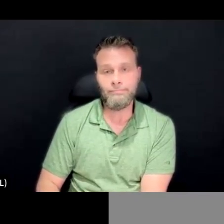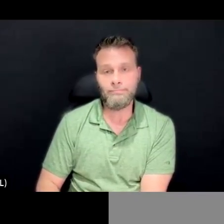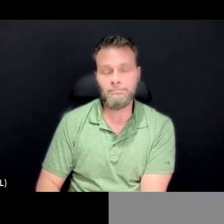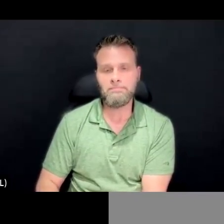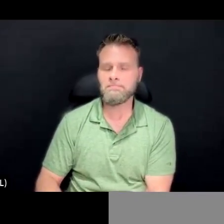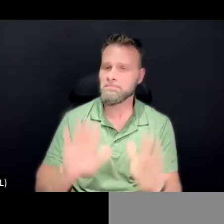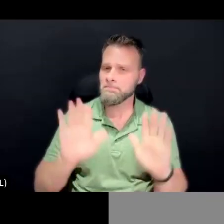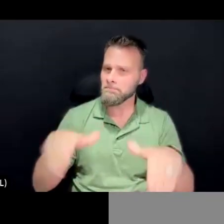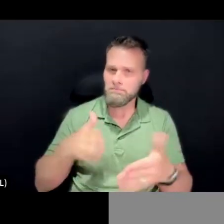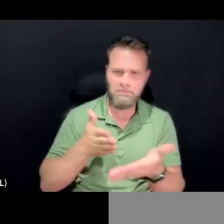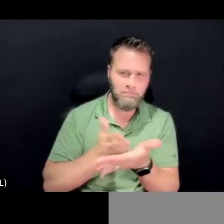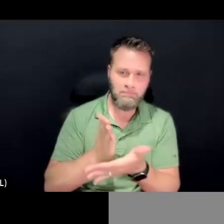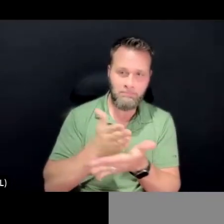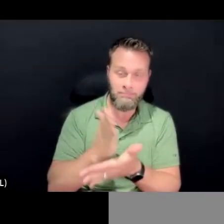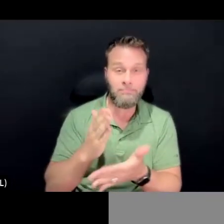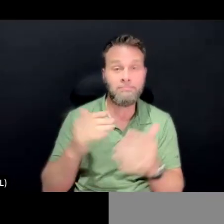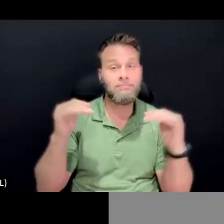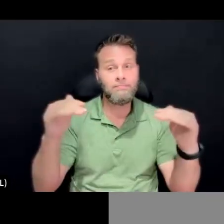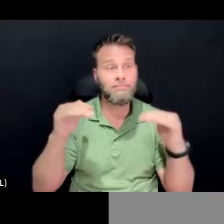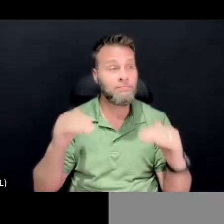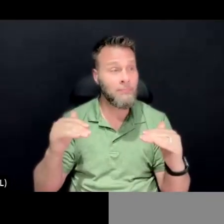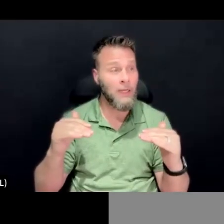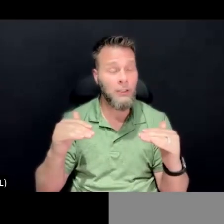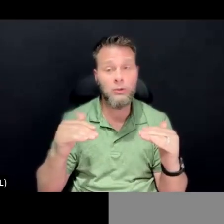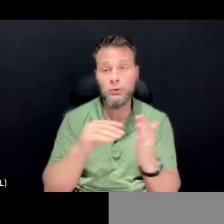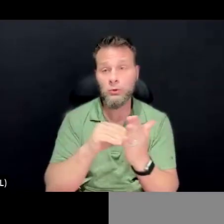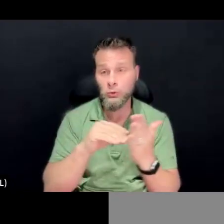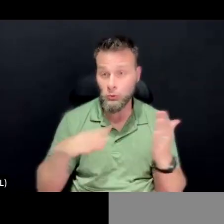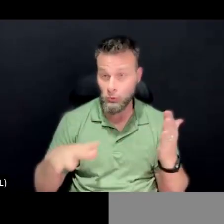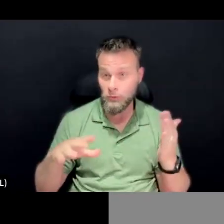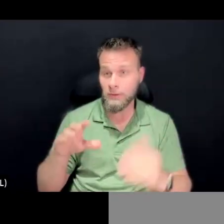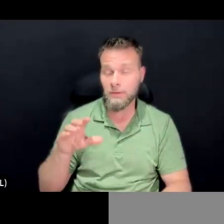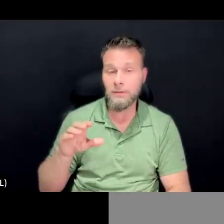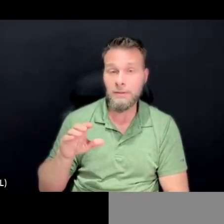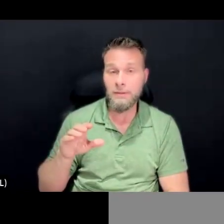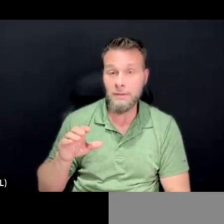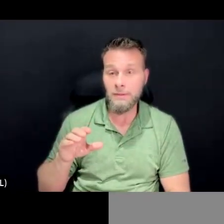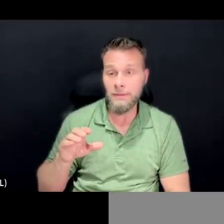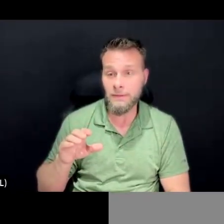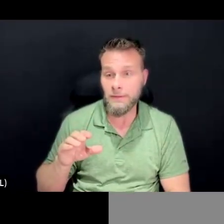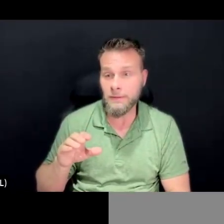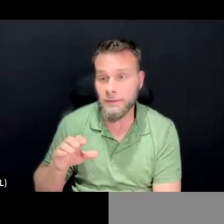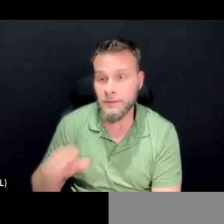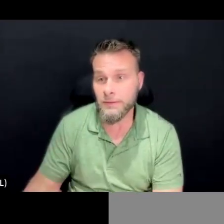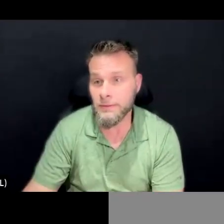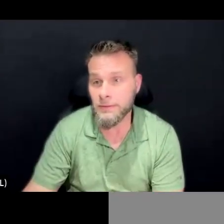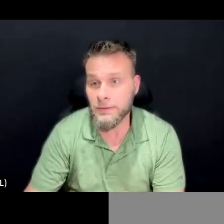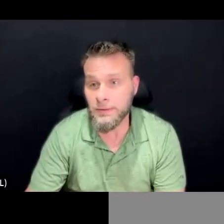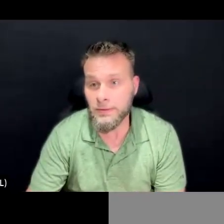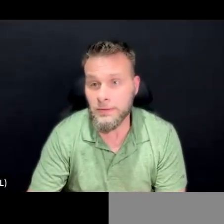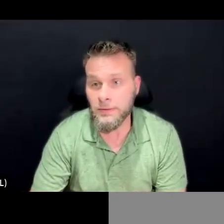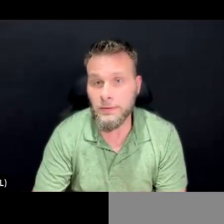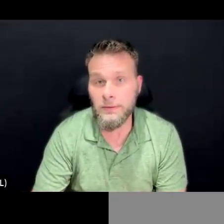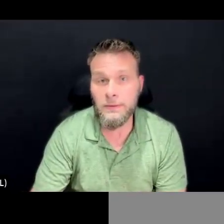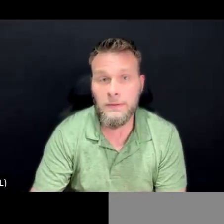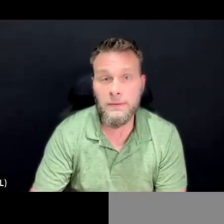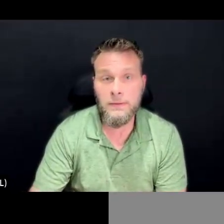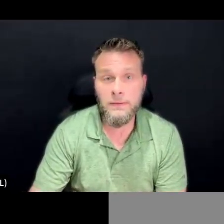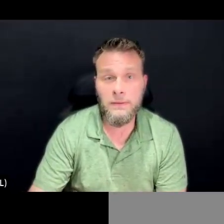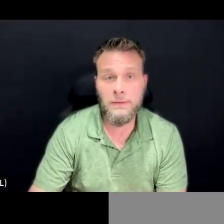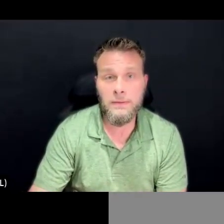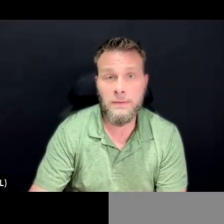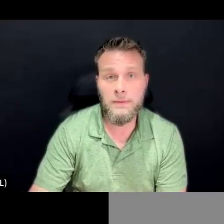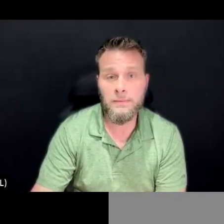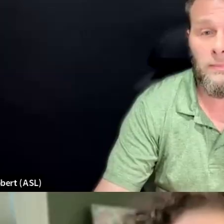That's okay. Let's see if Yacy is available. Yacy, ¿estás lista? Sí. Yacy, por